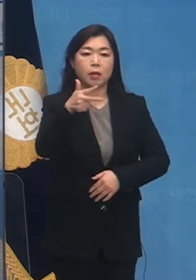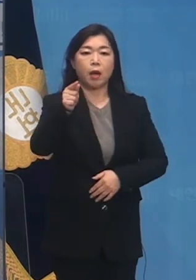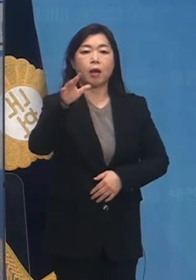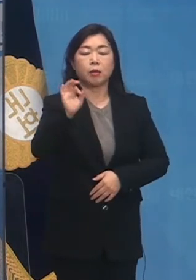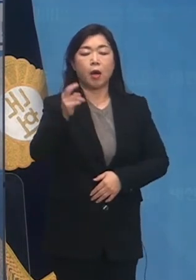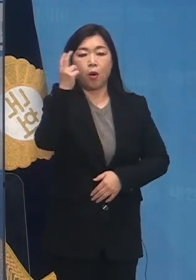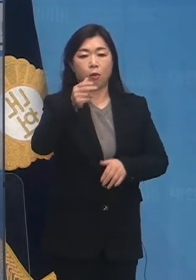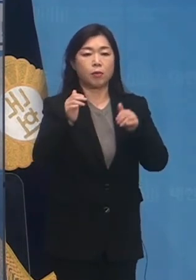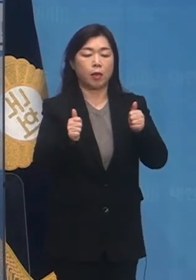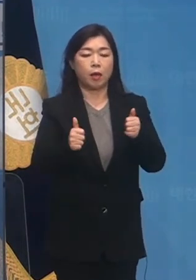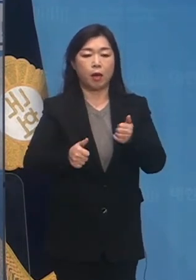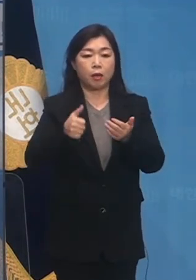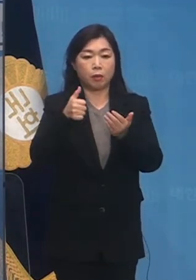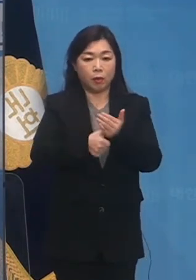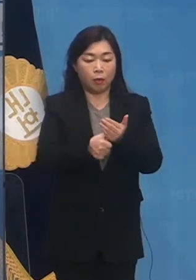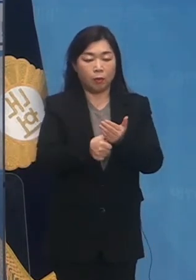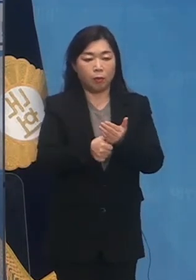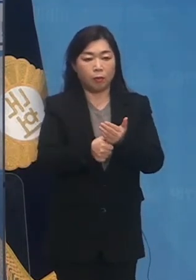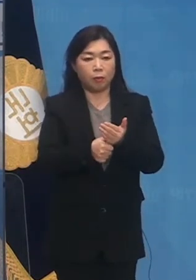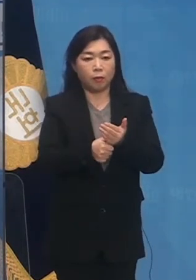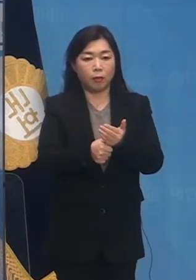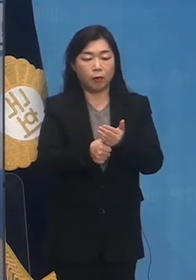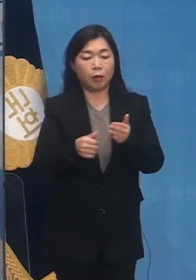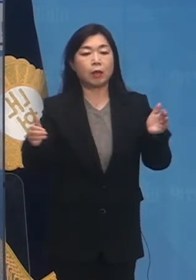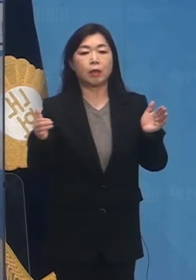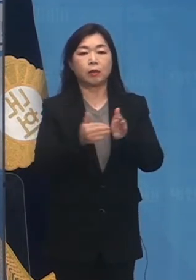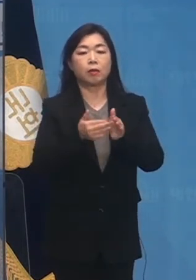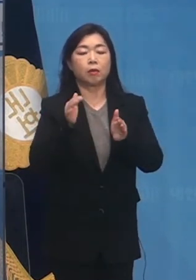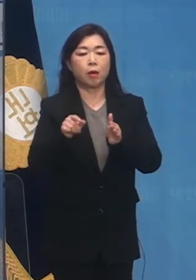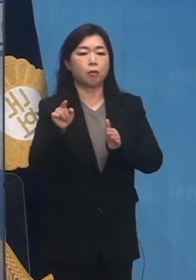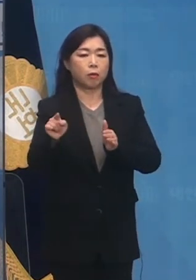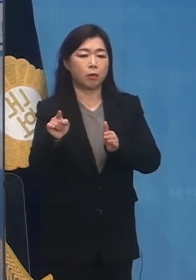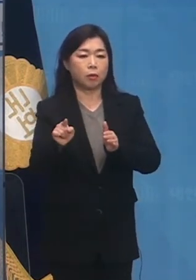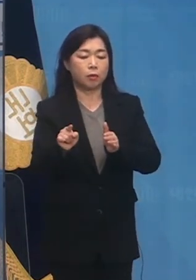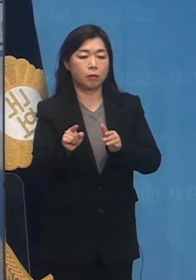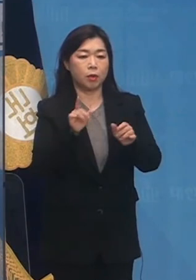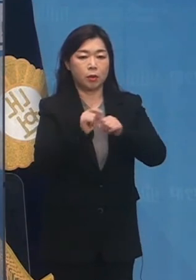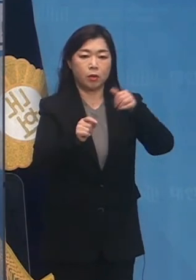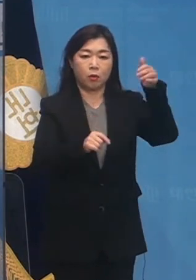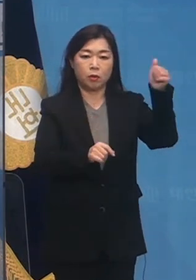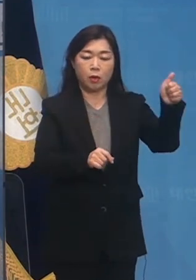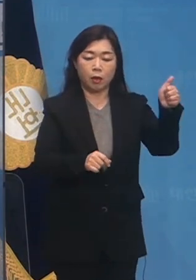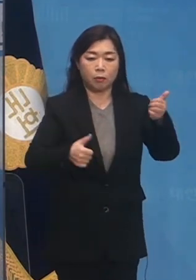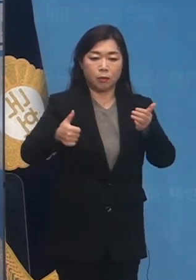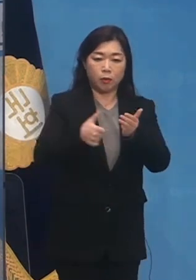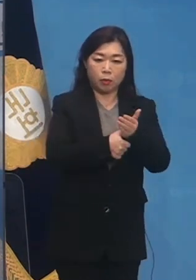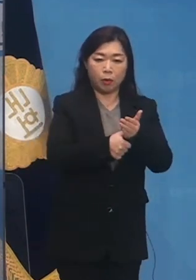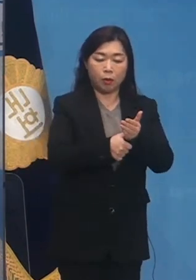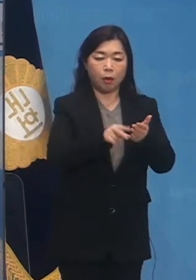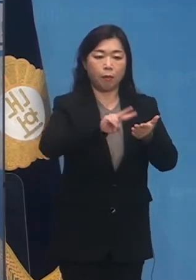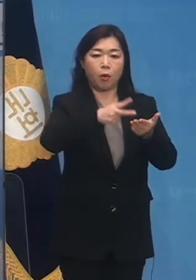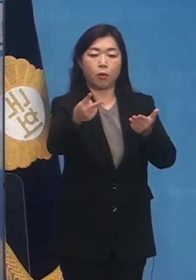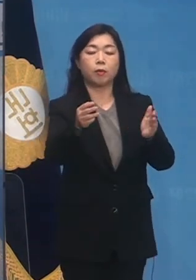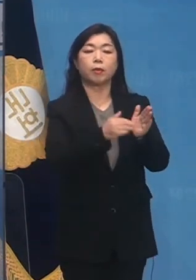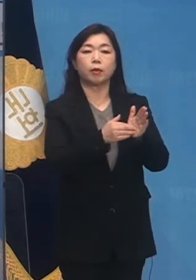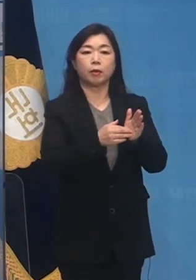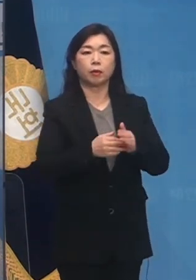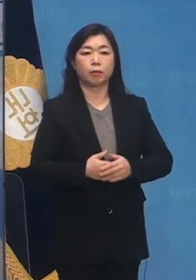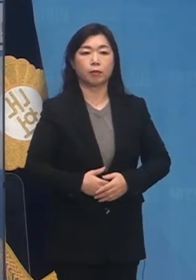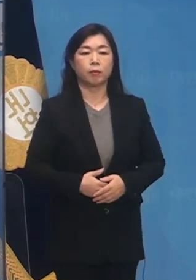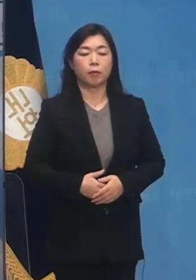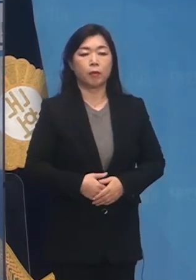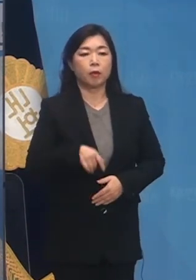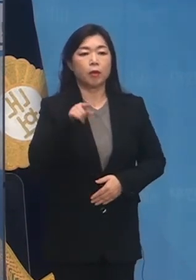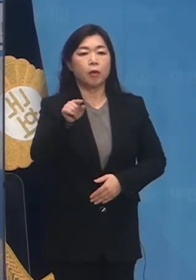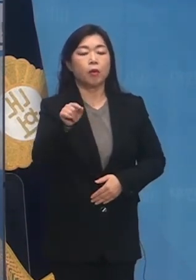차장검사의 전결사항으로 있었는데요, 이것을 지청장의 전결사항으로 바꾸었습니다.